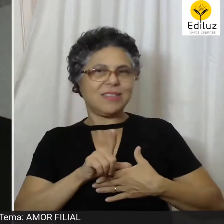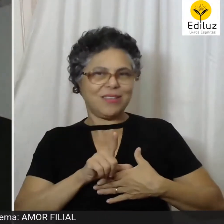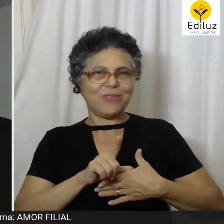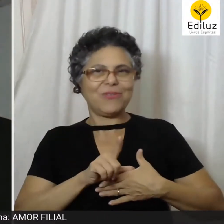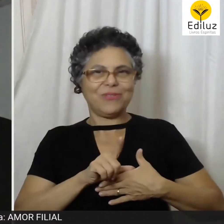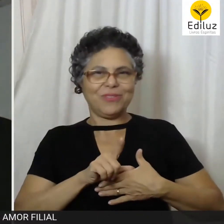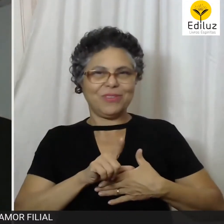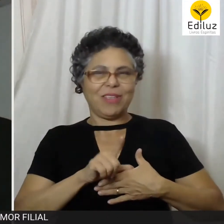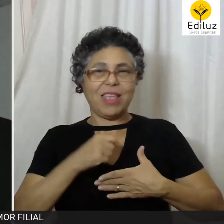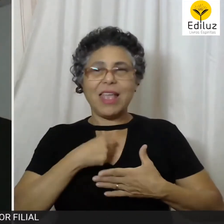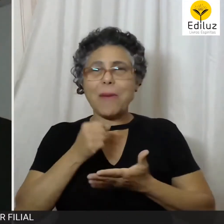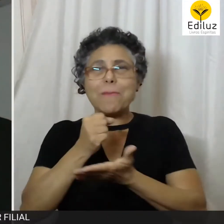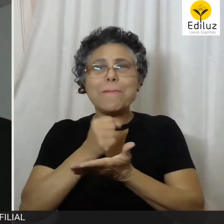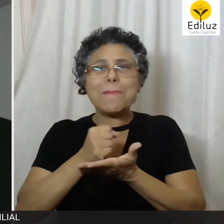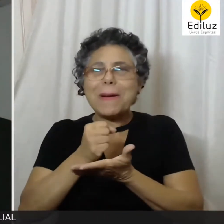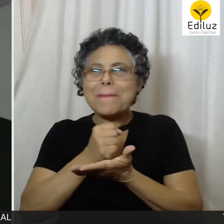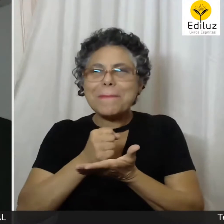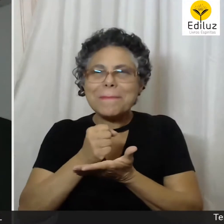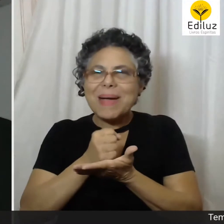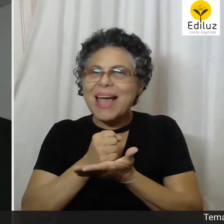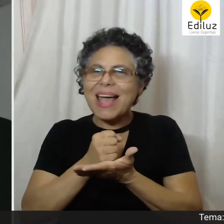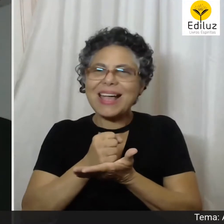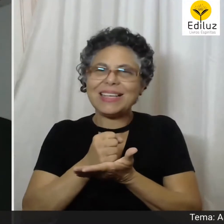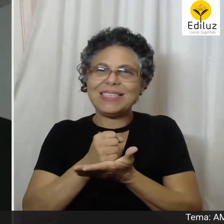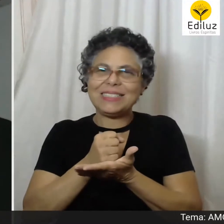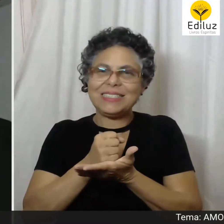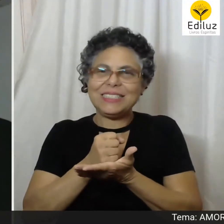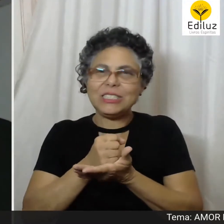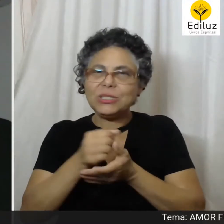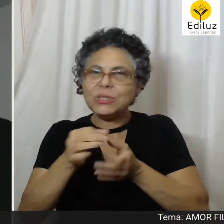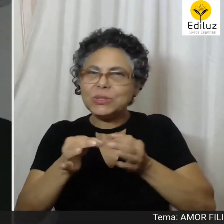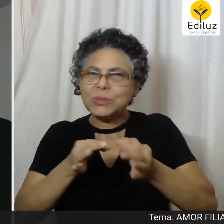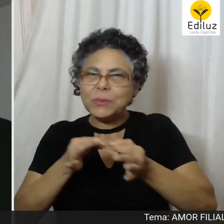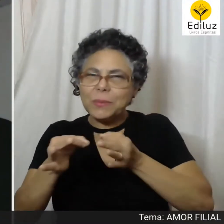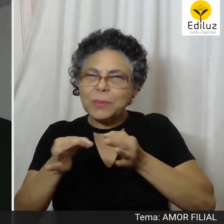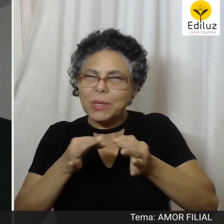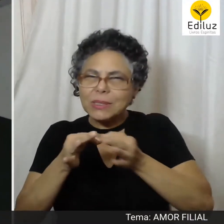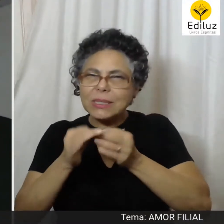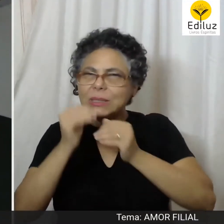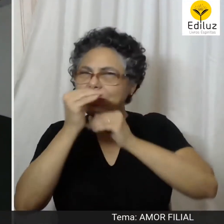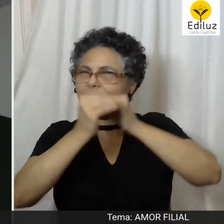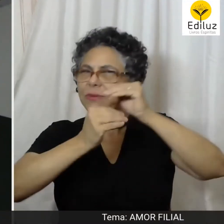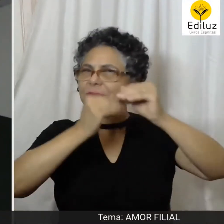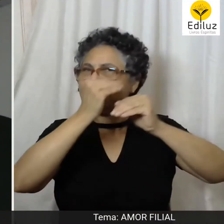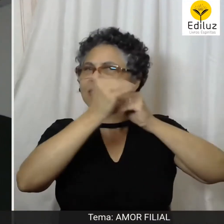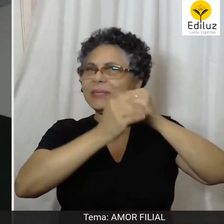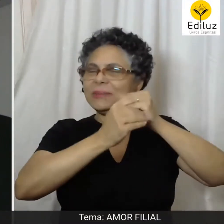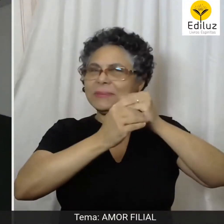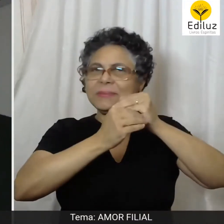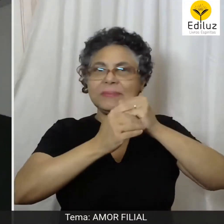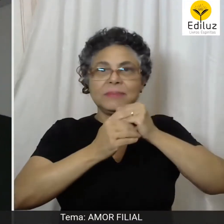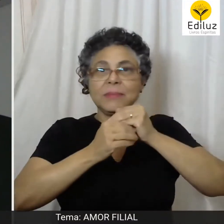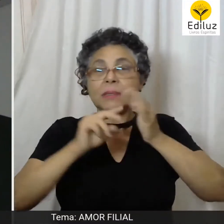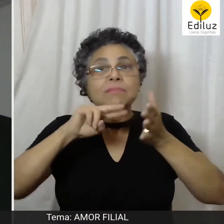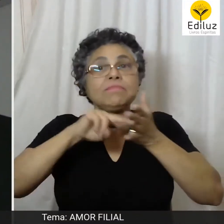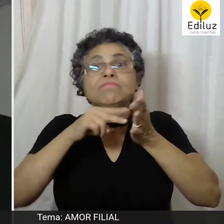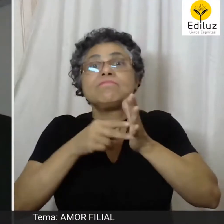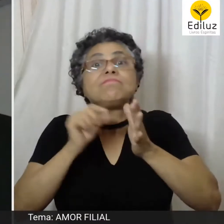fator determinante no processo de individuação, no processo evolutivo, não